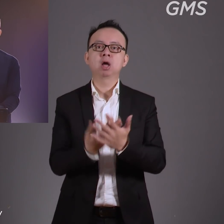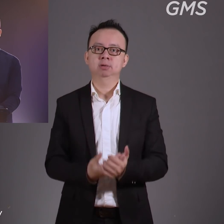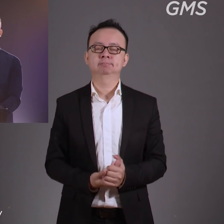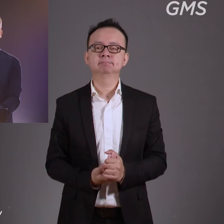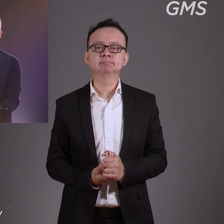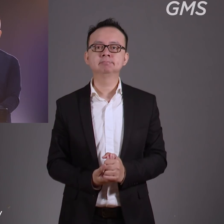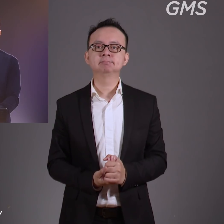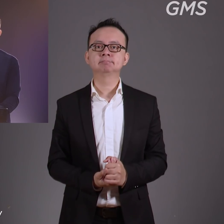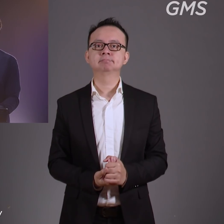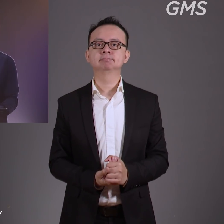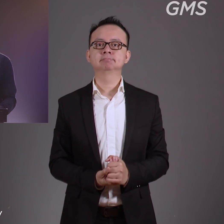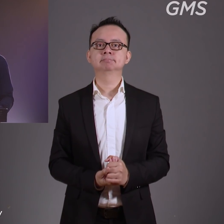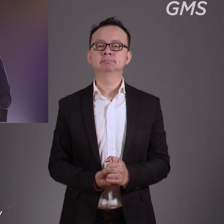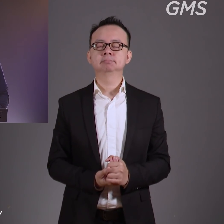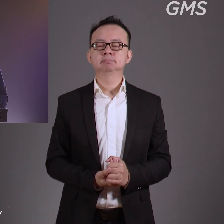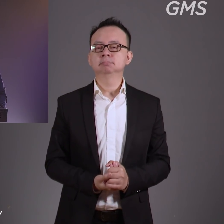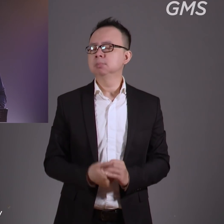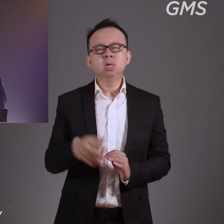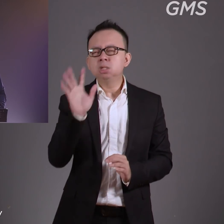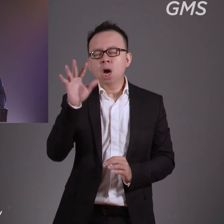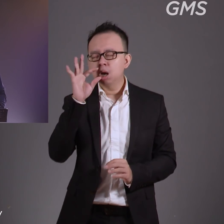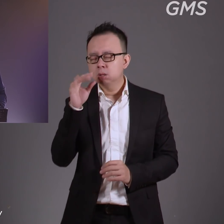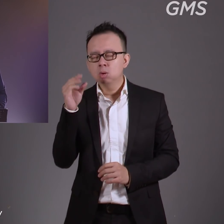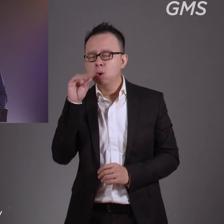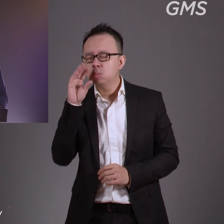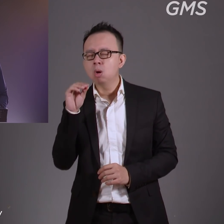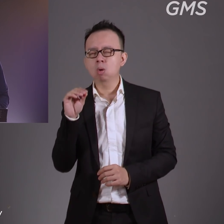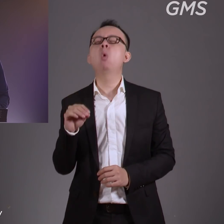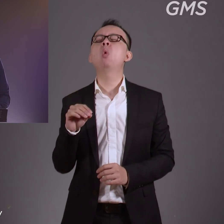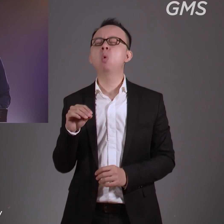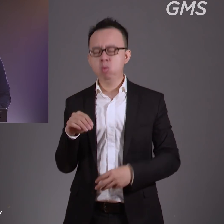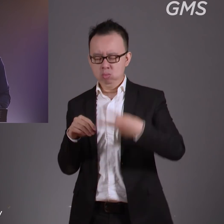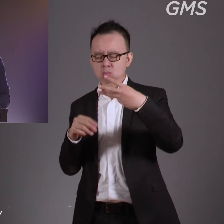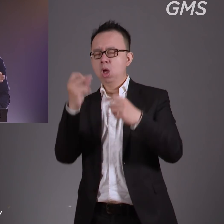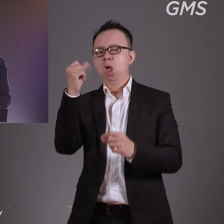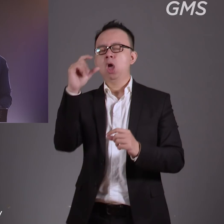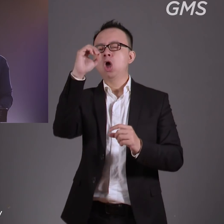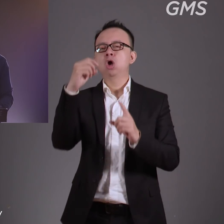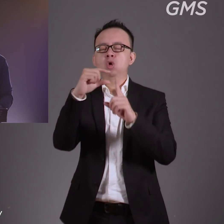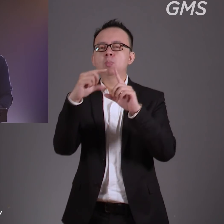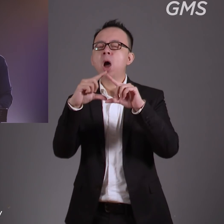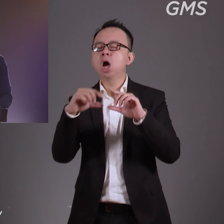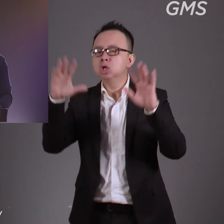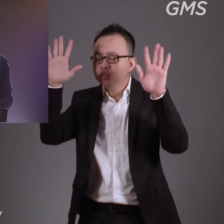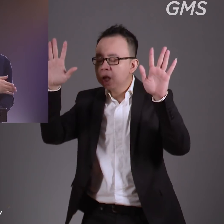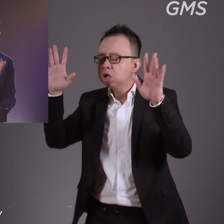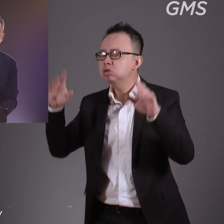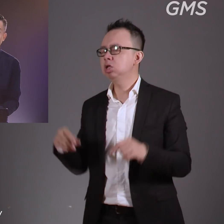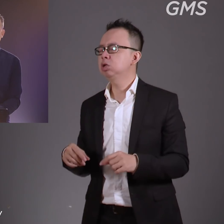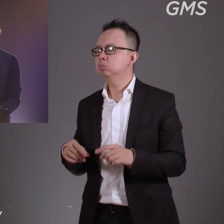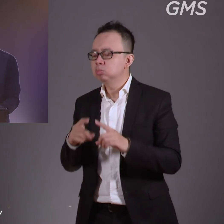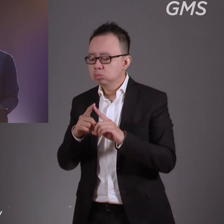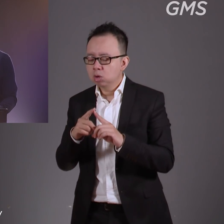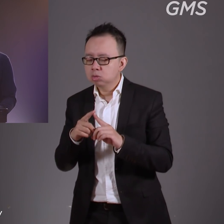Jadi jangan pernah berkata, oh Eropa diberkati, itu ras yang ada blessingnya. Afrika atau Asia itu adalah ras yang dikutuki.